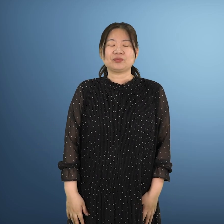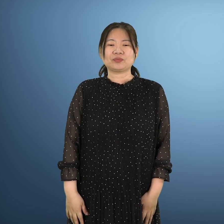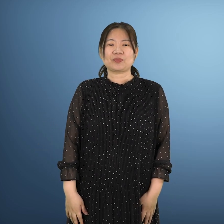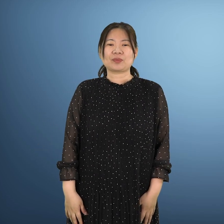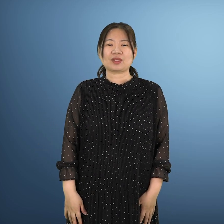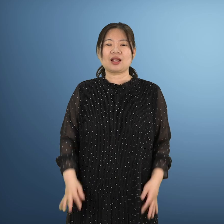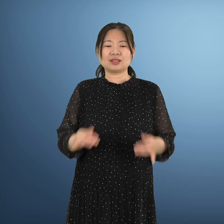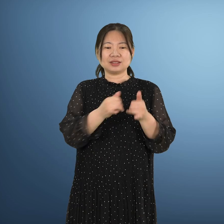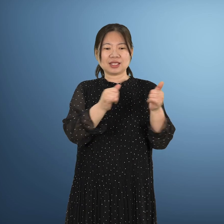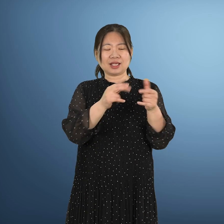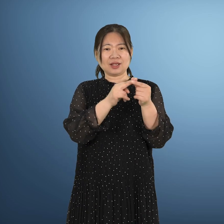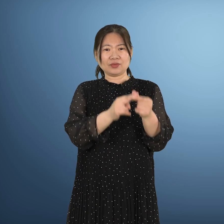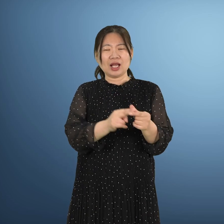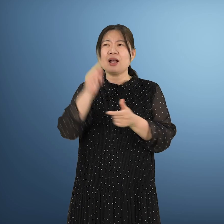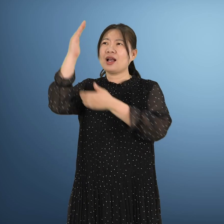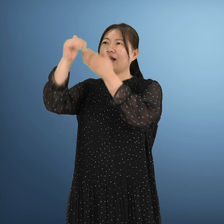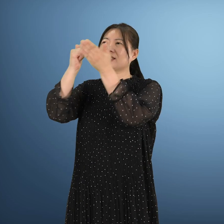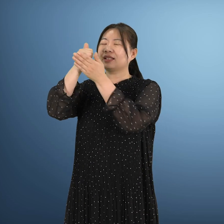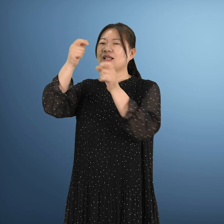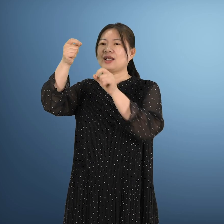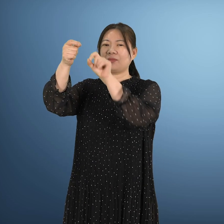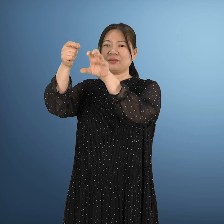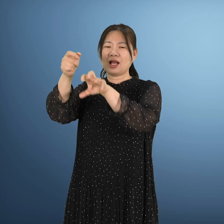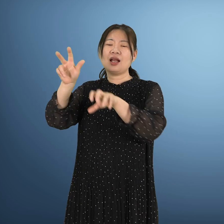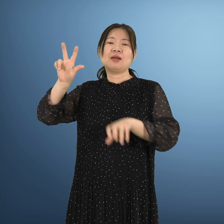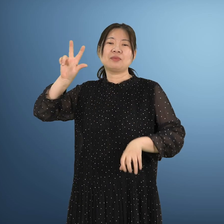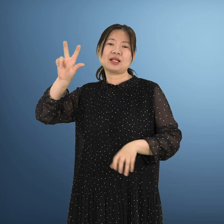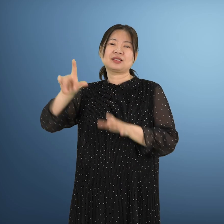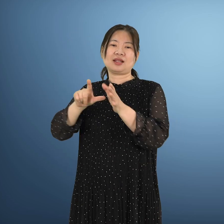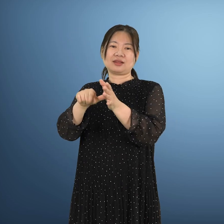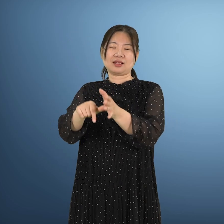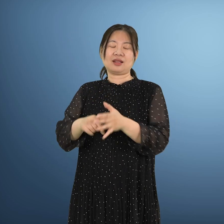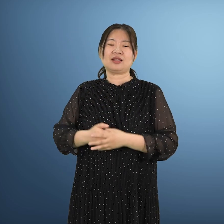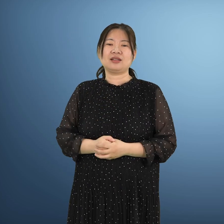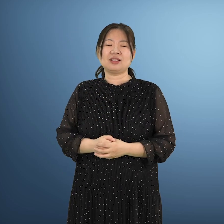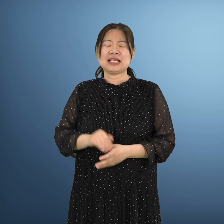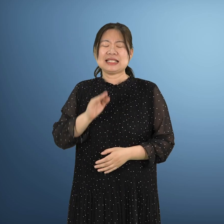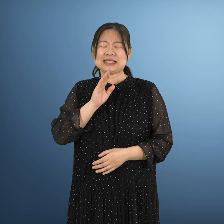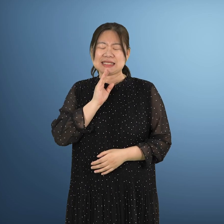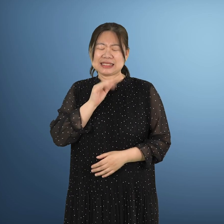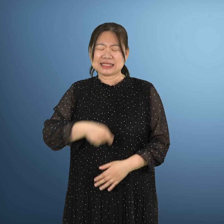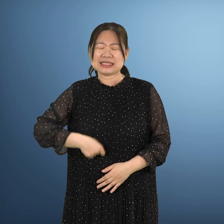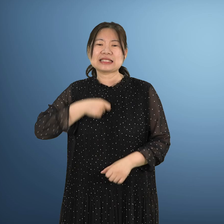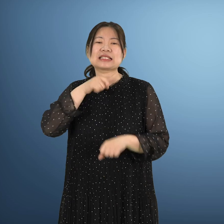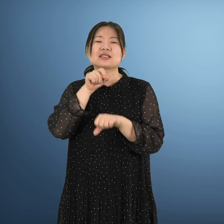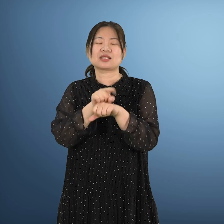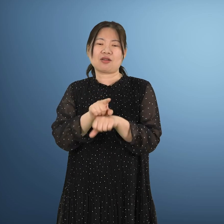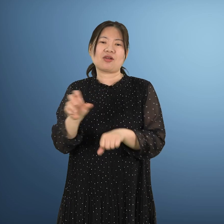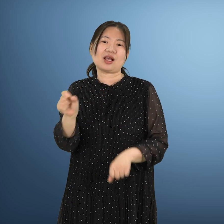여기에서 사람과 하나님 앞에 맹세를 할 때는 진실성,